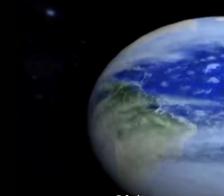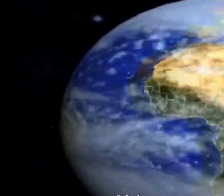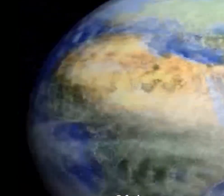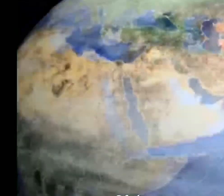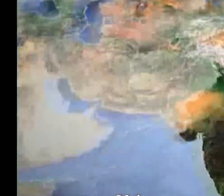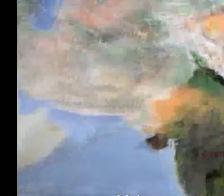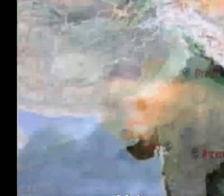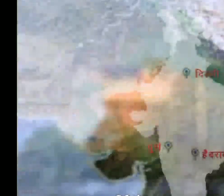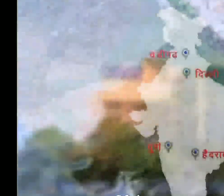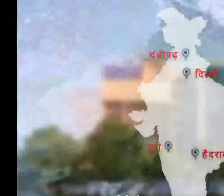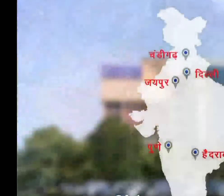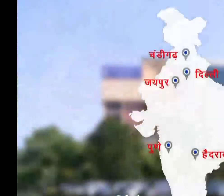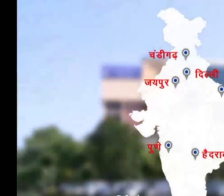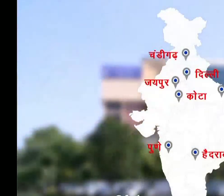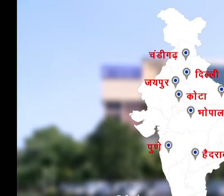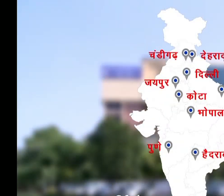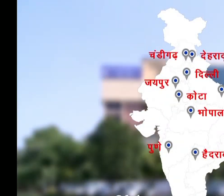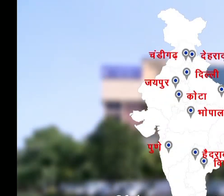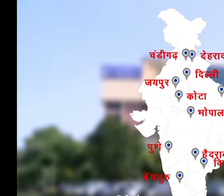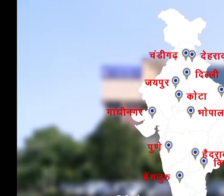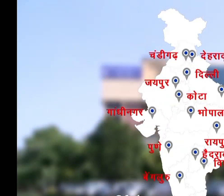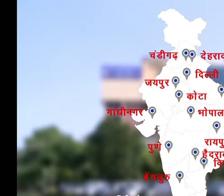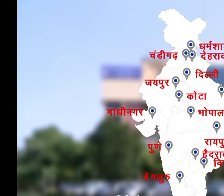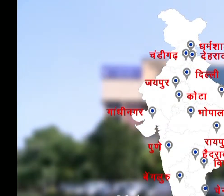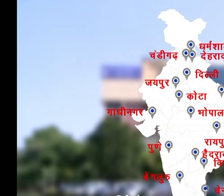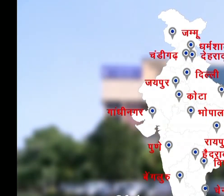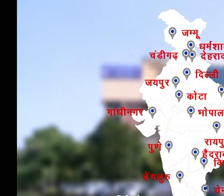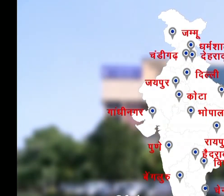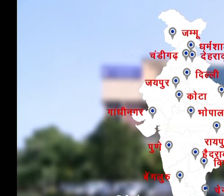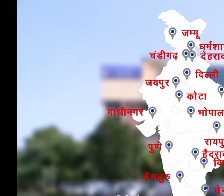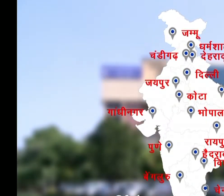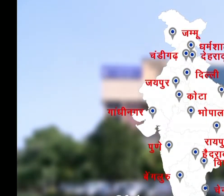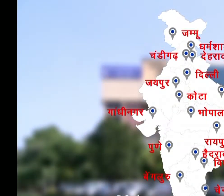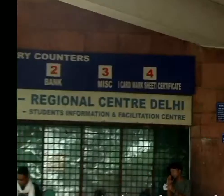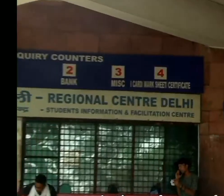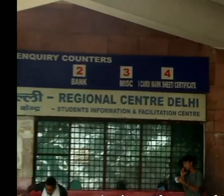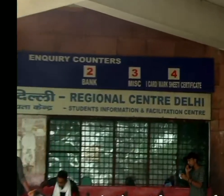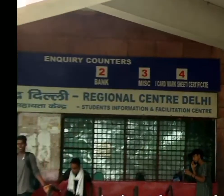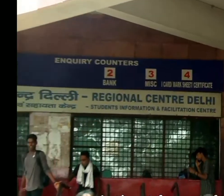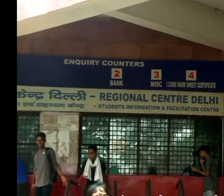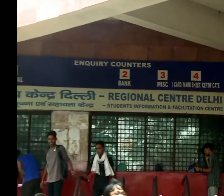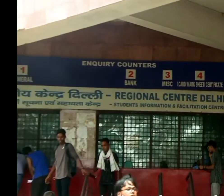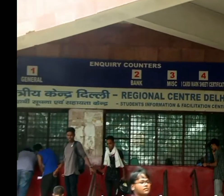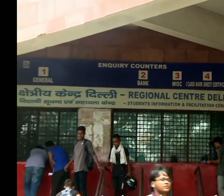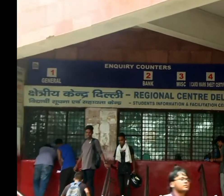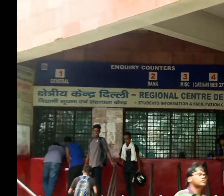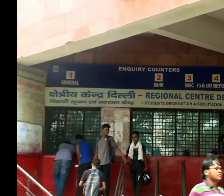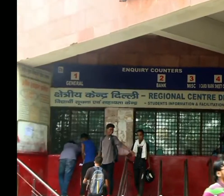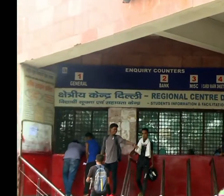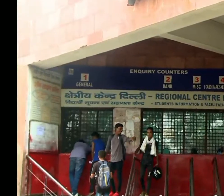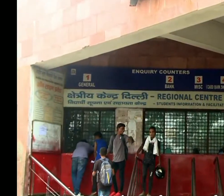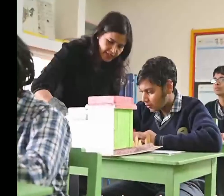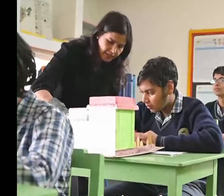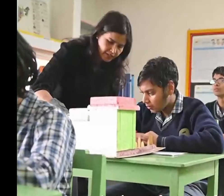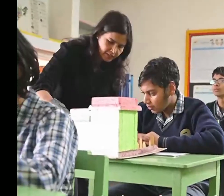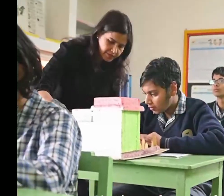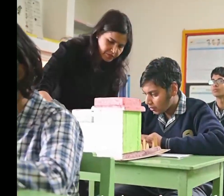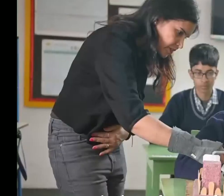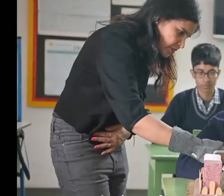दुनिया में इसके केंद्र बाटे, कोई मन चाहा केंद्र